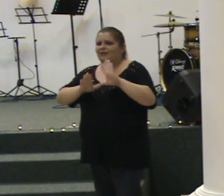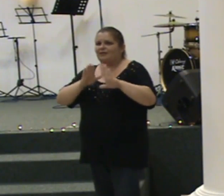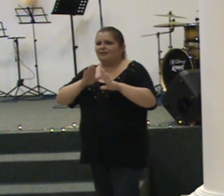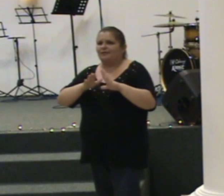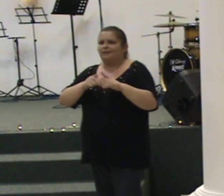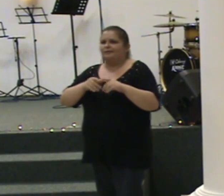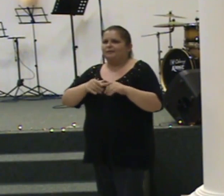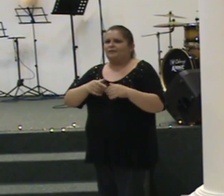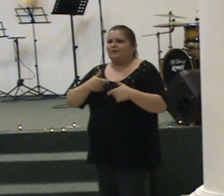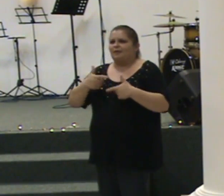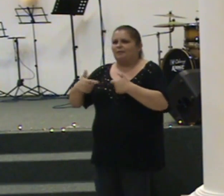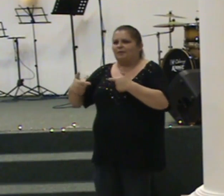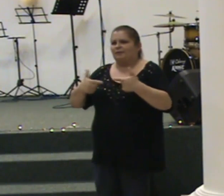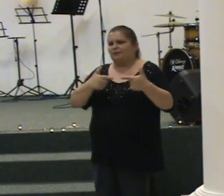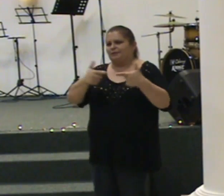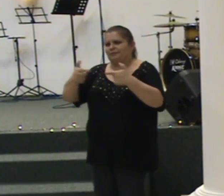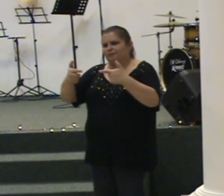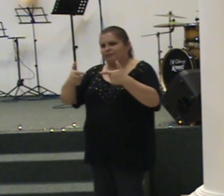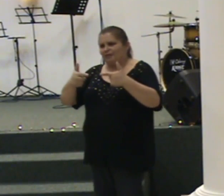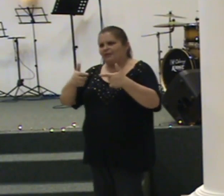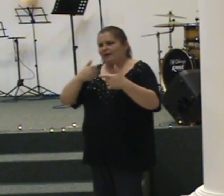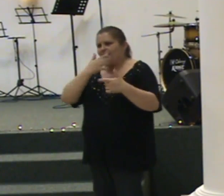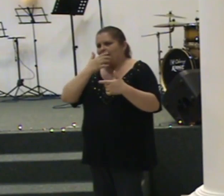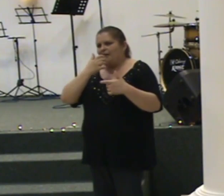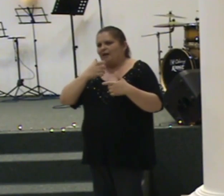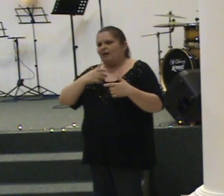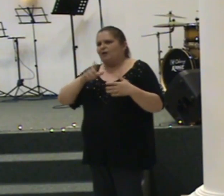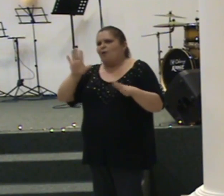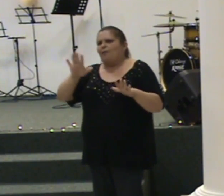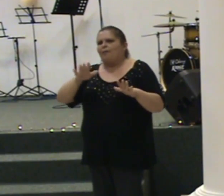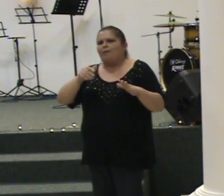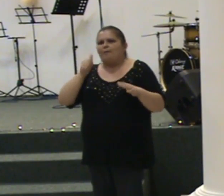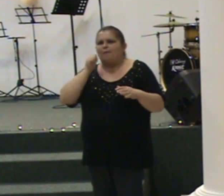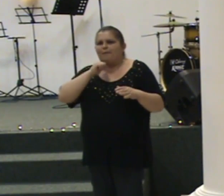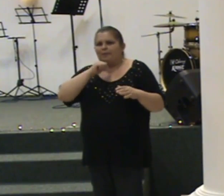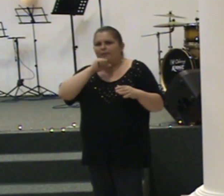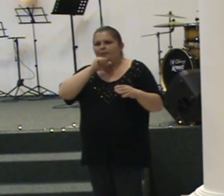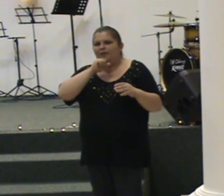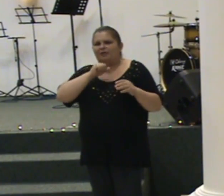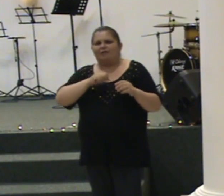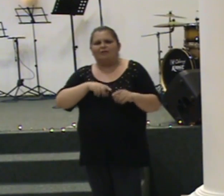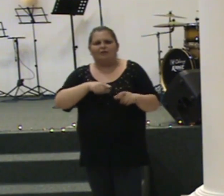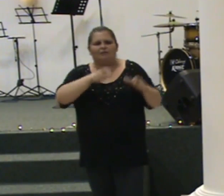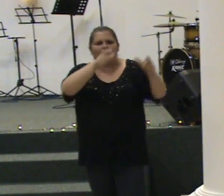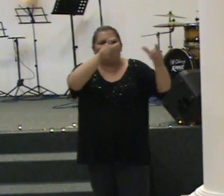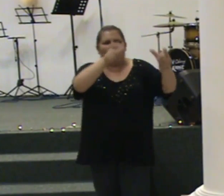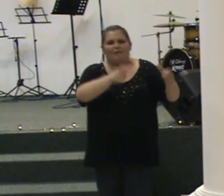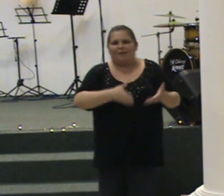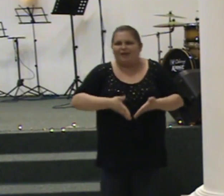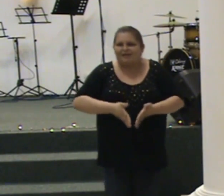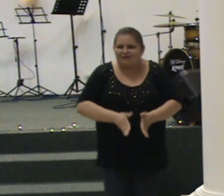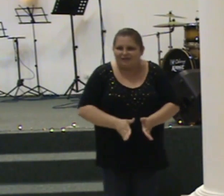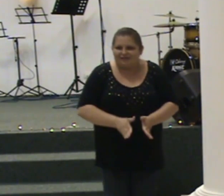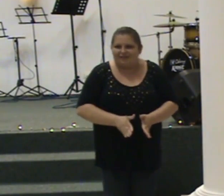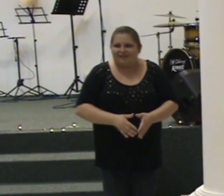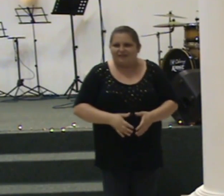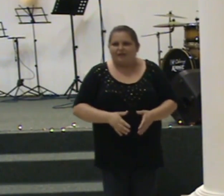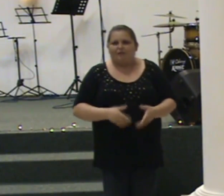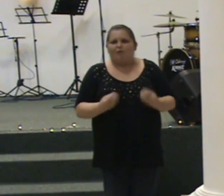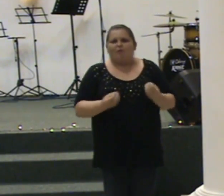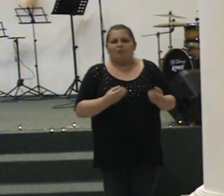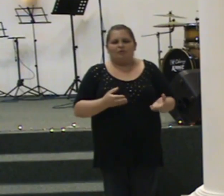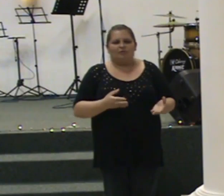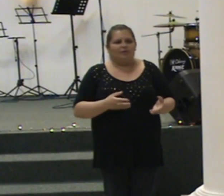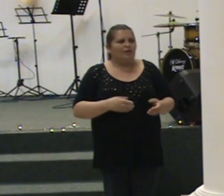Deus, assim como aquele dia, José e Maria estavam procurando uma casa, um lugar para que viesse o Filho de